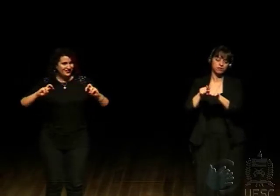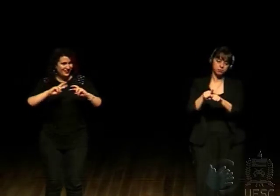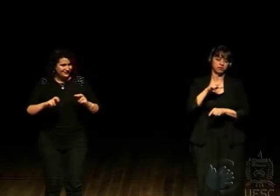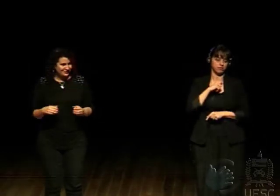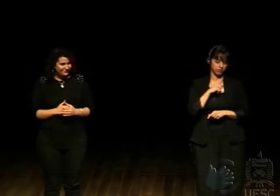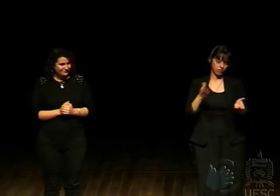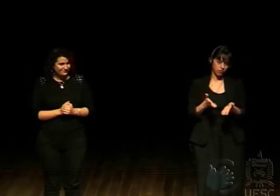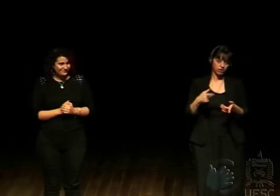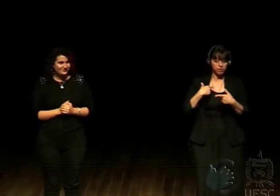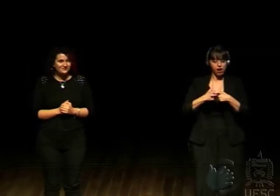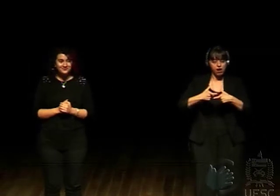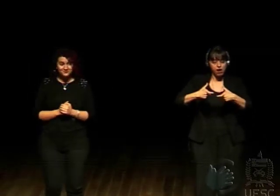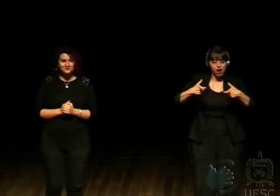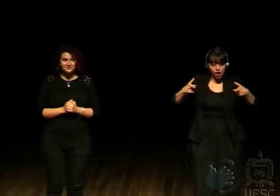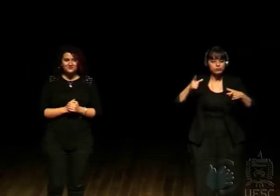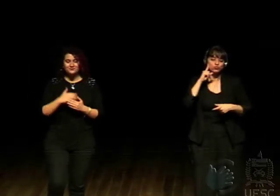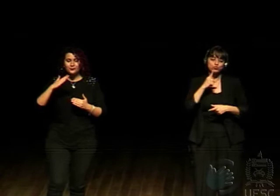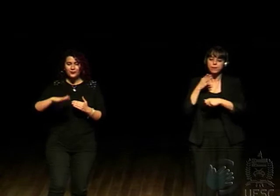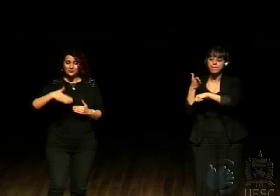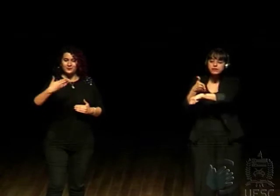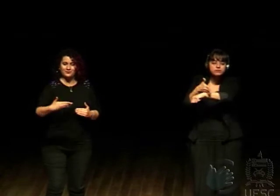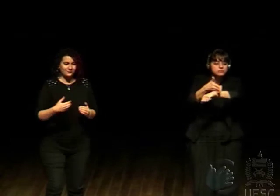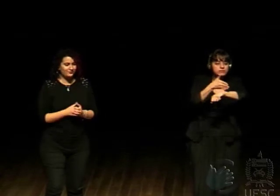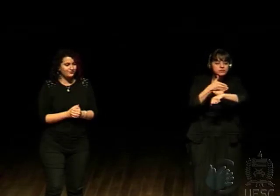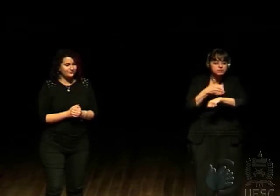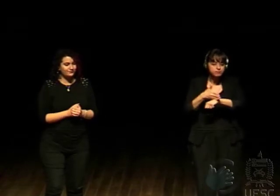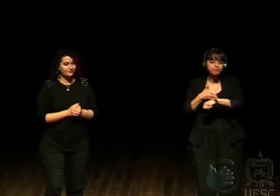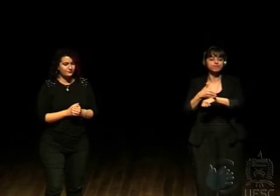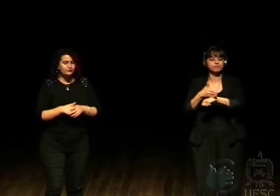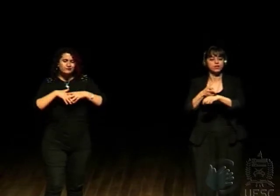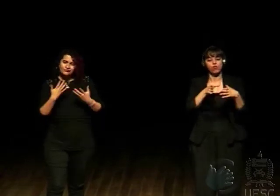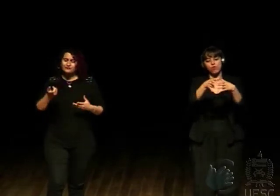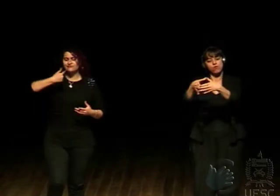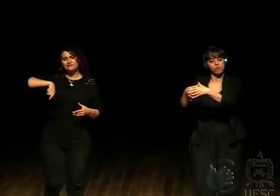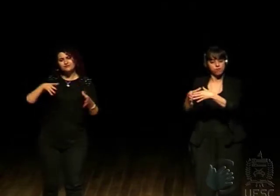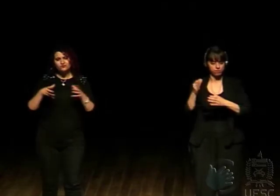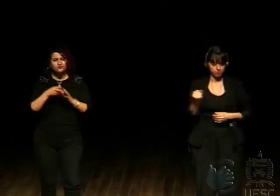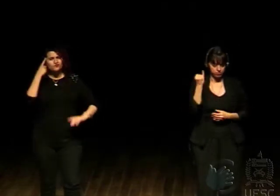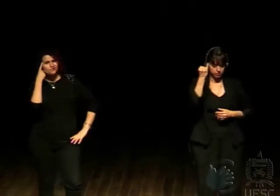Por lo tanto, ha habido crecientemente una mayor participación de parte de ellos.